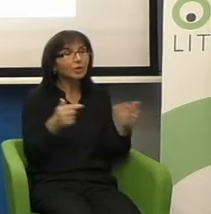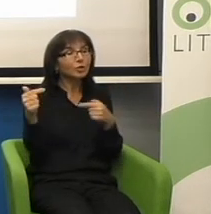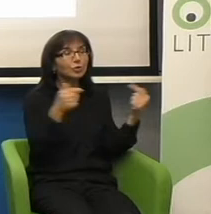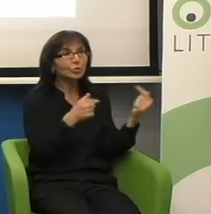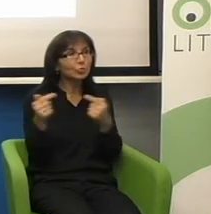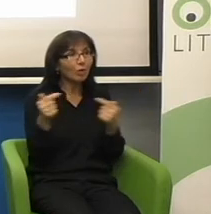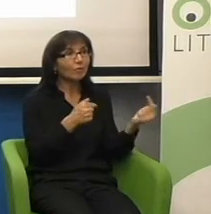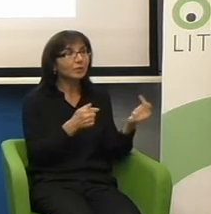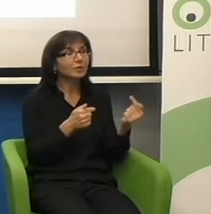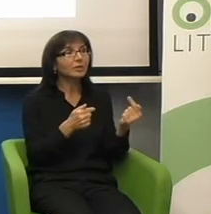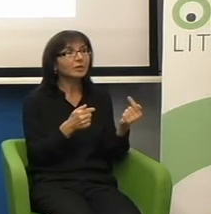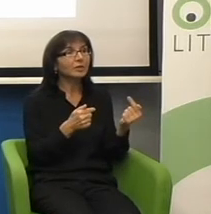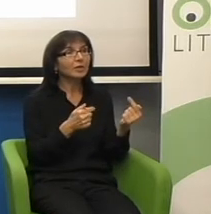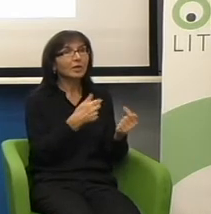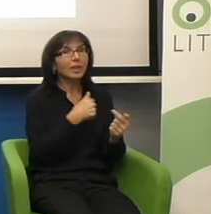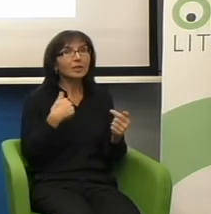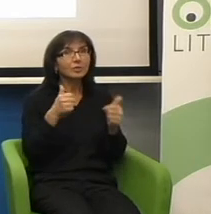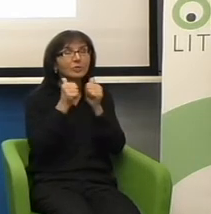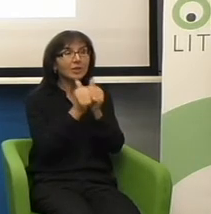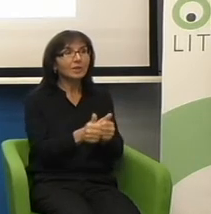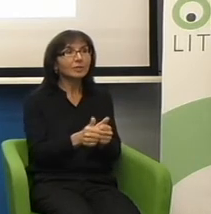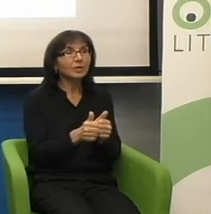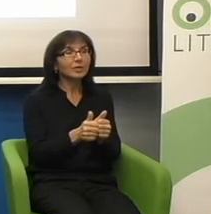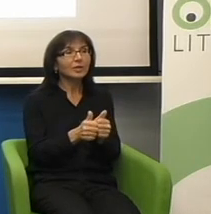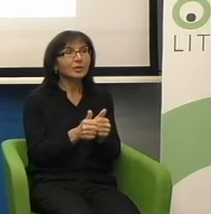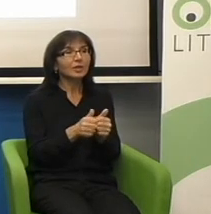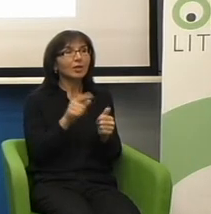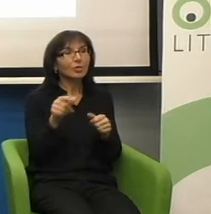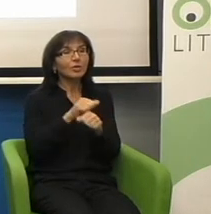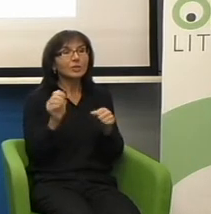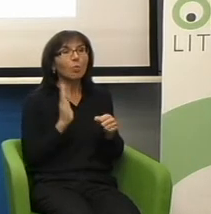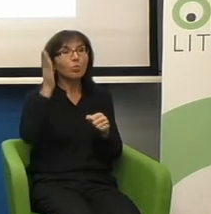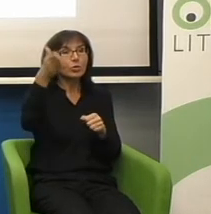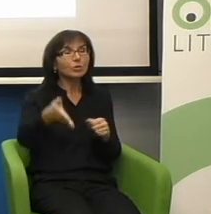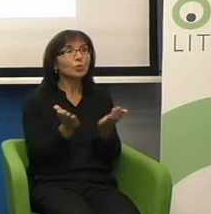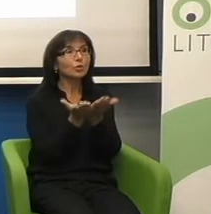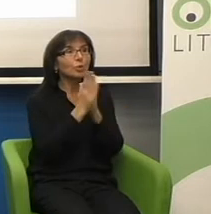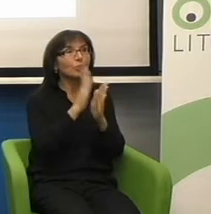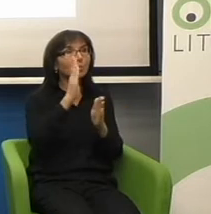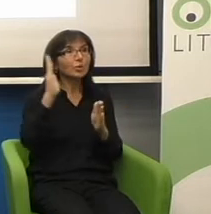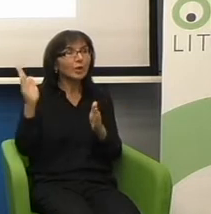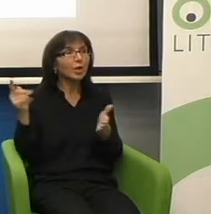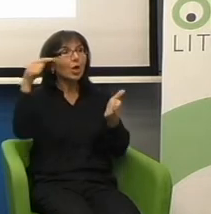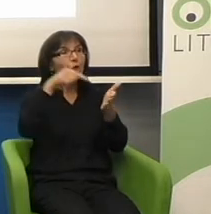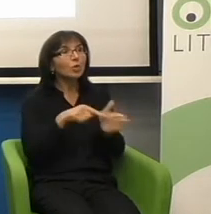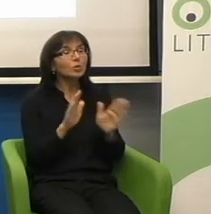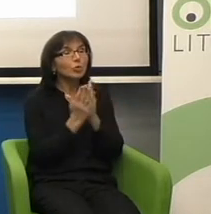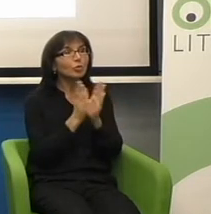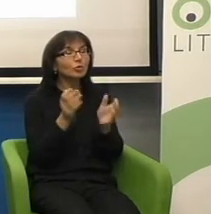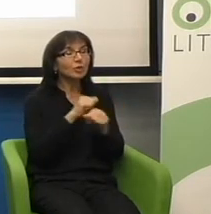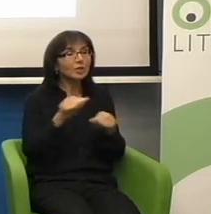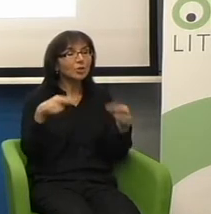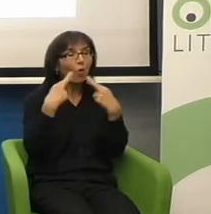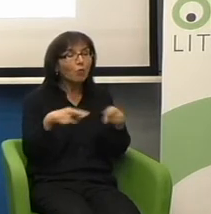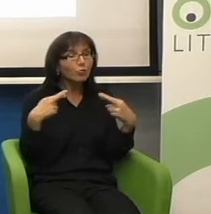dyskutować. Naszym zdaniem jest to przyszłość biblioteki, bo dostęp do książki dzisiaj jest w